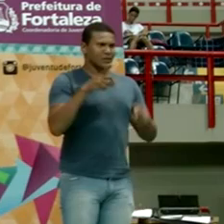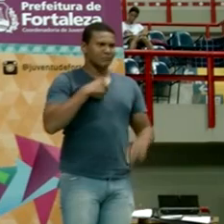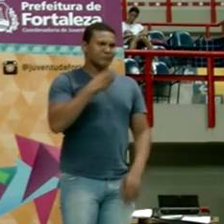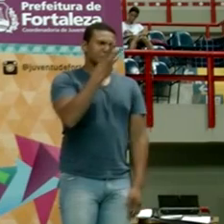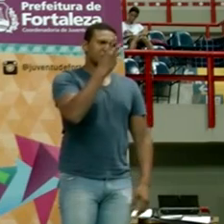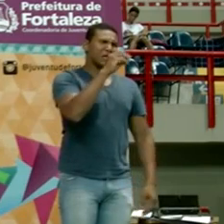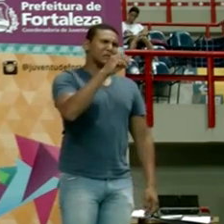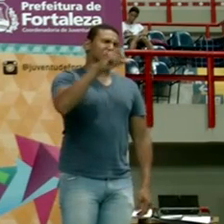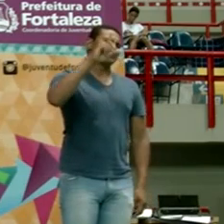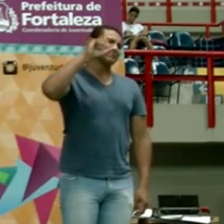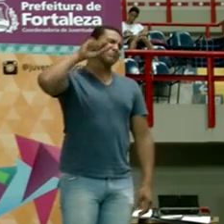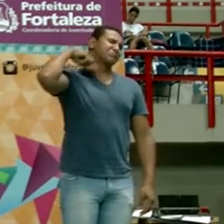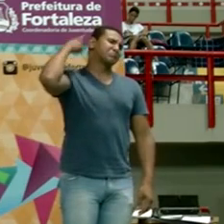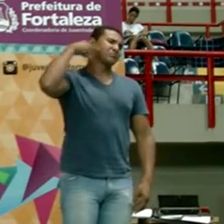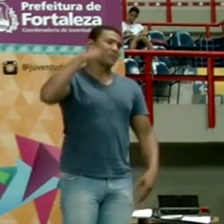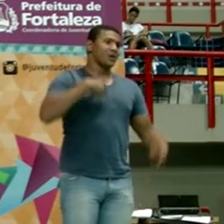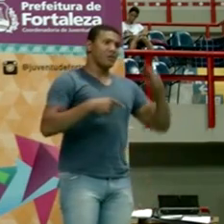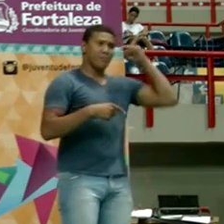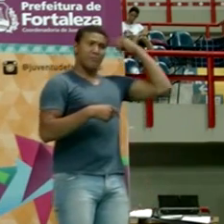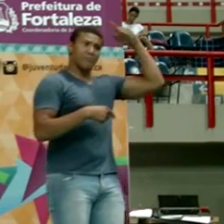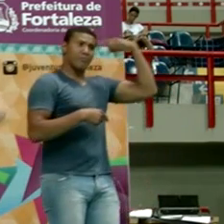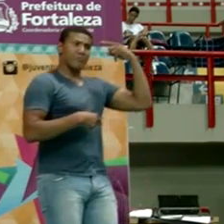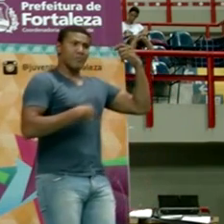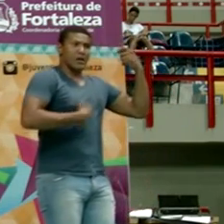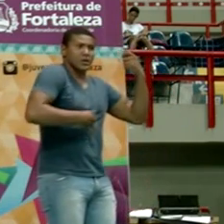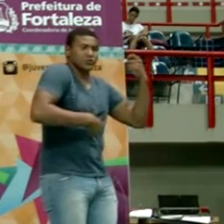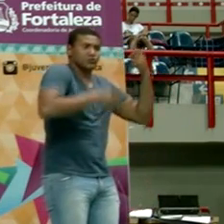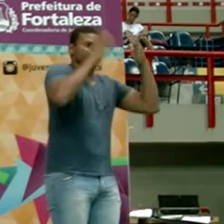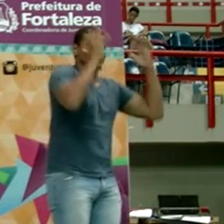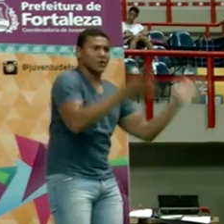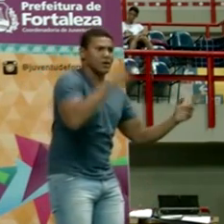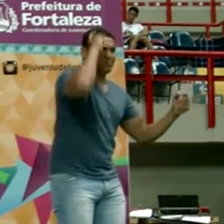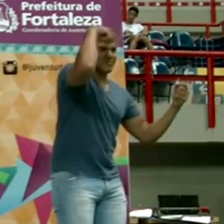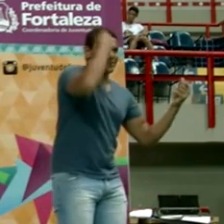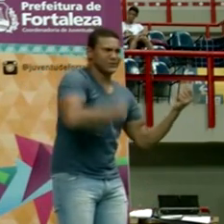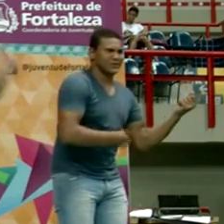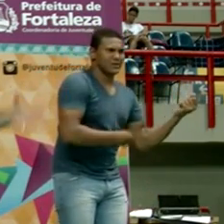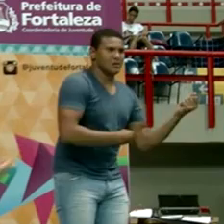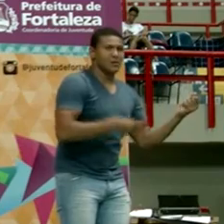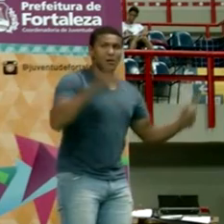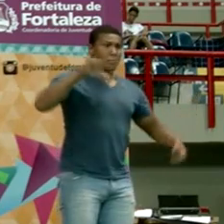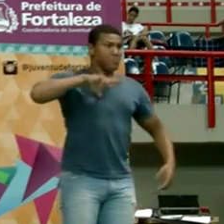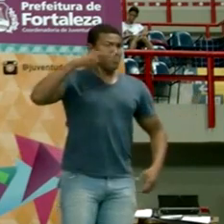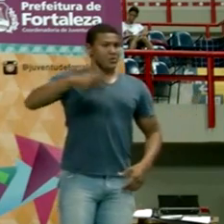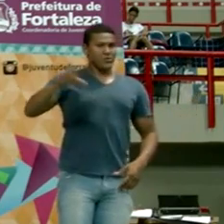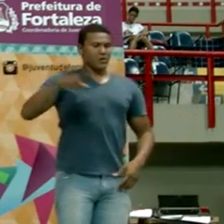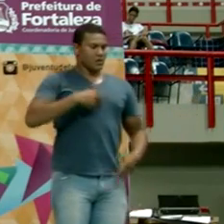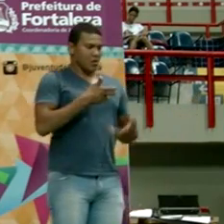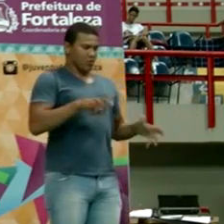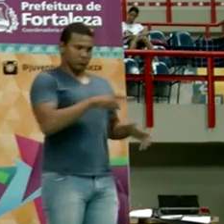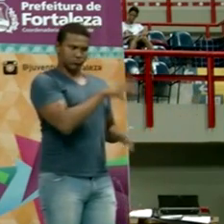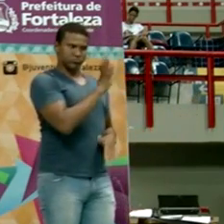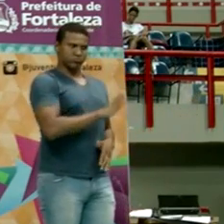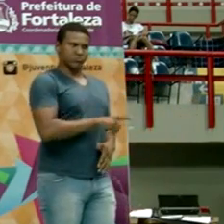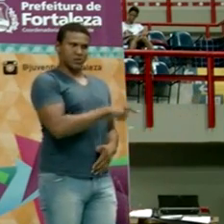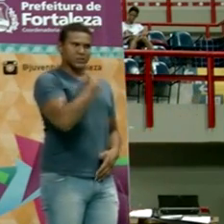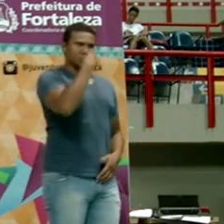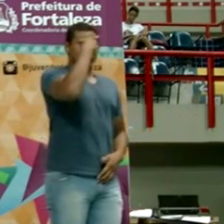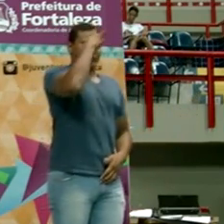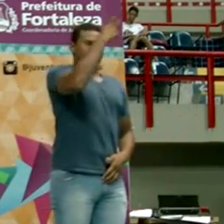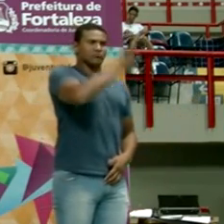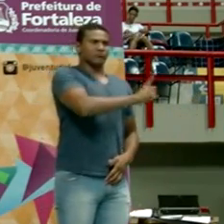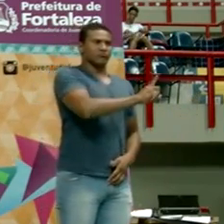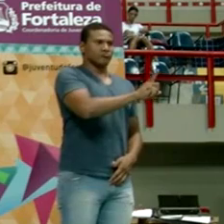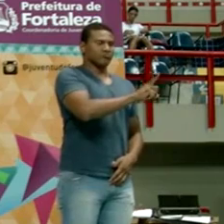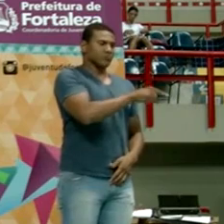anos depois do México. Os portugueses não queriam que os brasileiros estudassem. Por quê? Porque brasileiro era para trabalhar